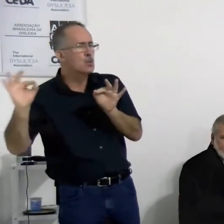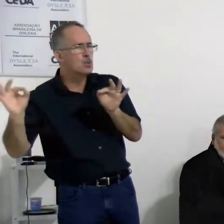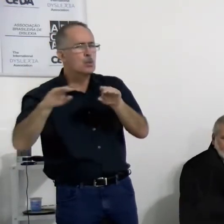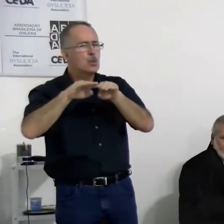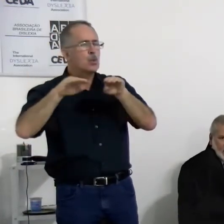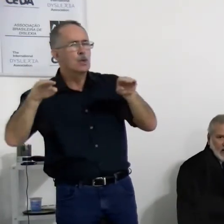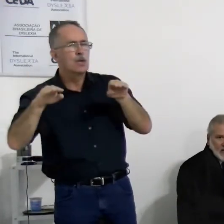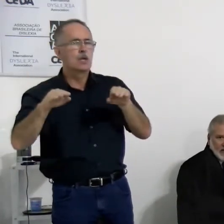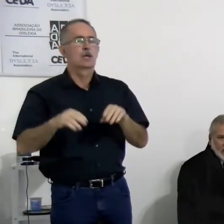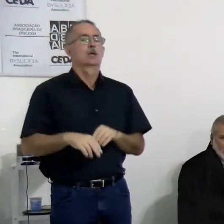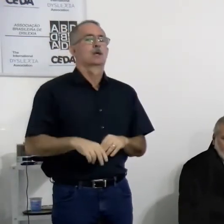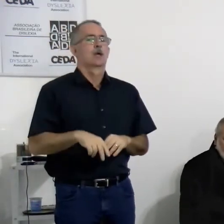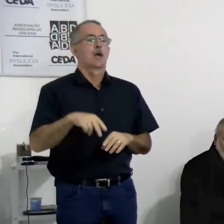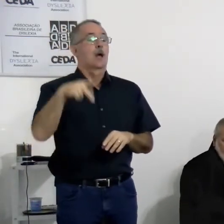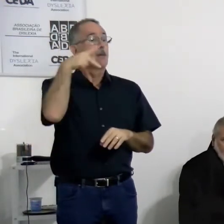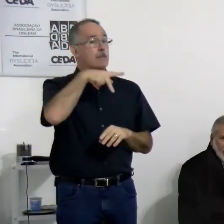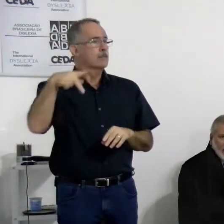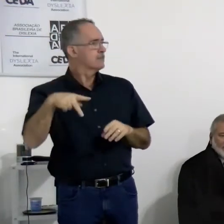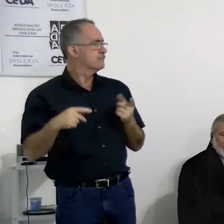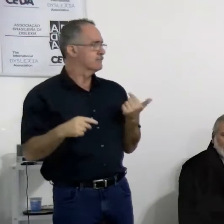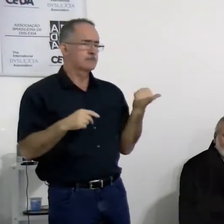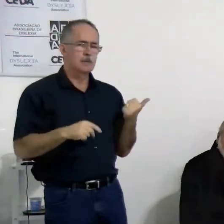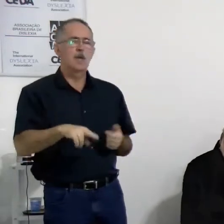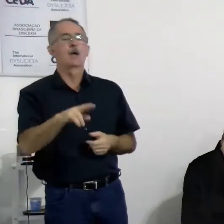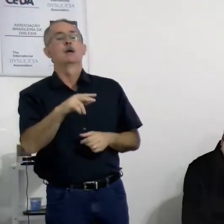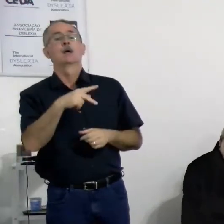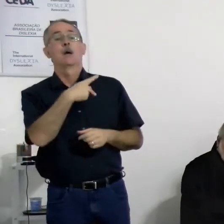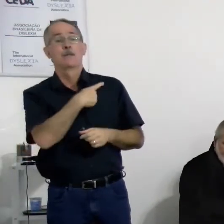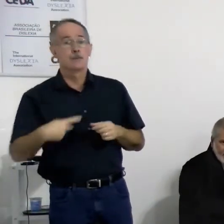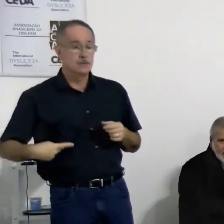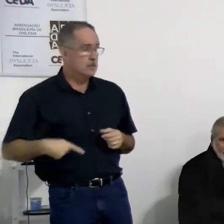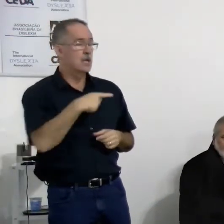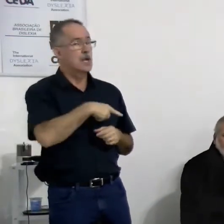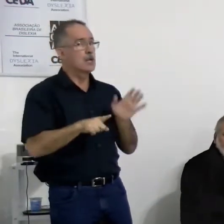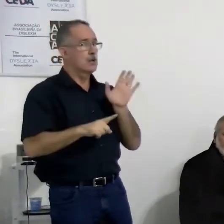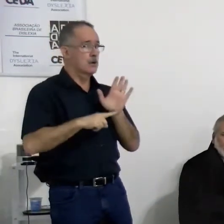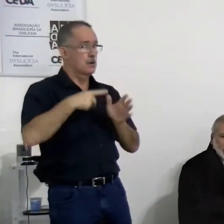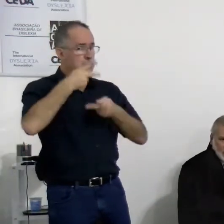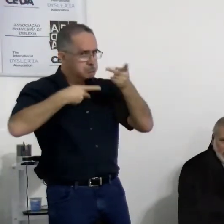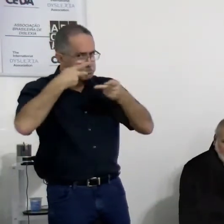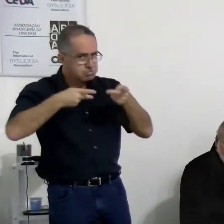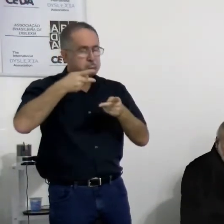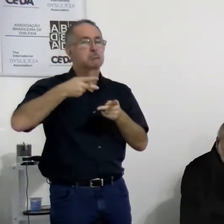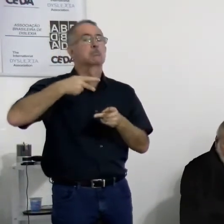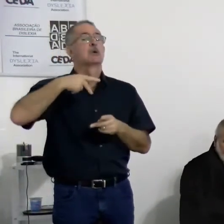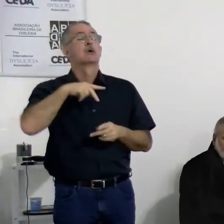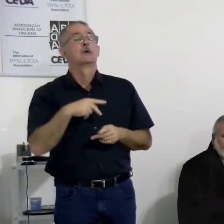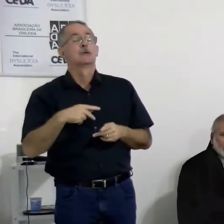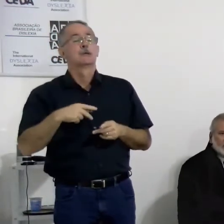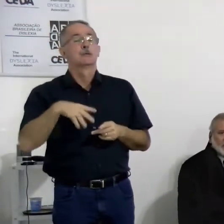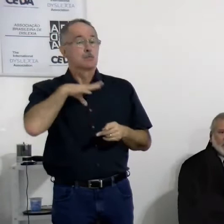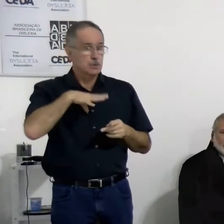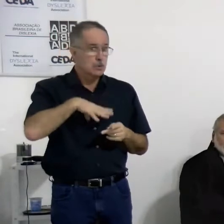nossa presidente, a Maria Ângela Nico, fará as questões em português, né? E eu traduzirei para